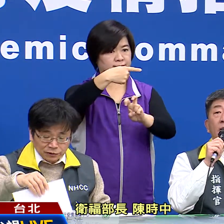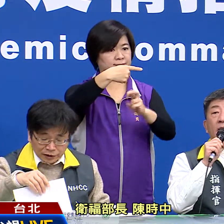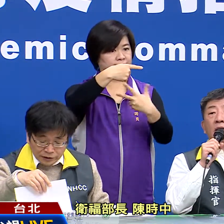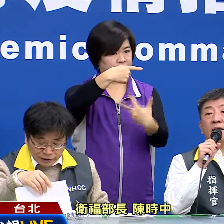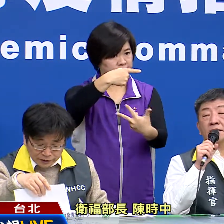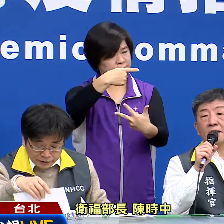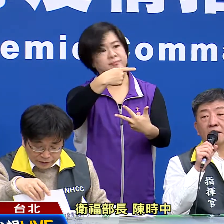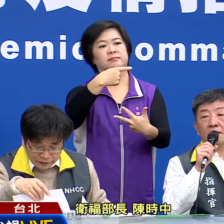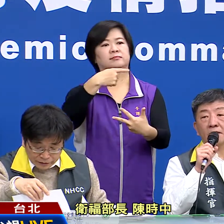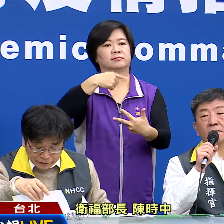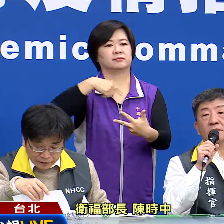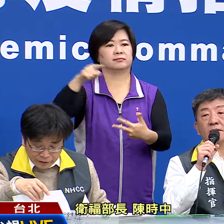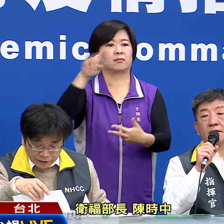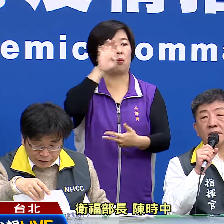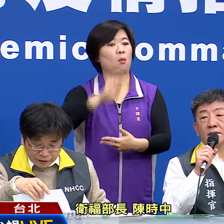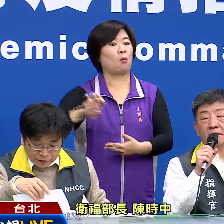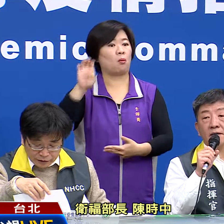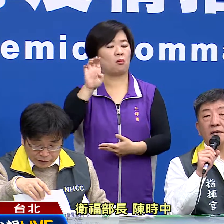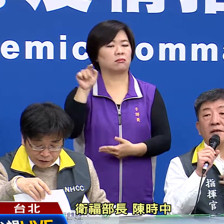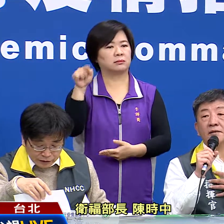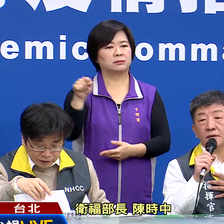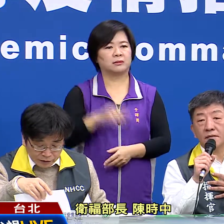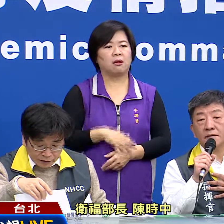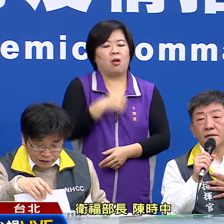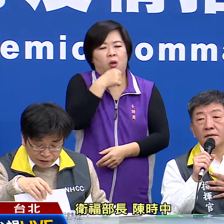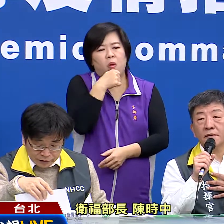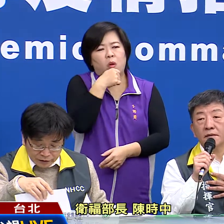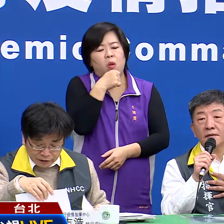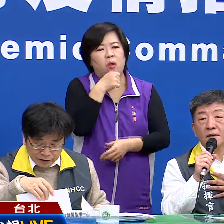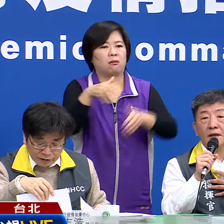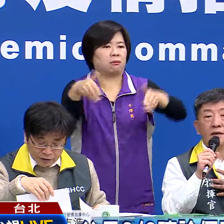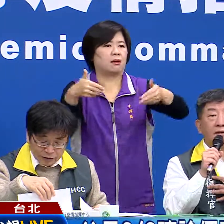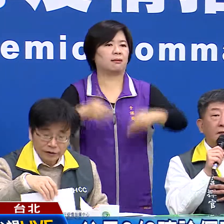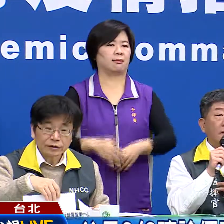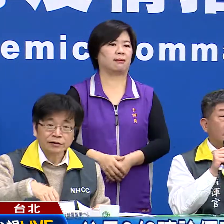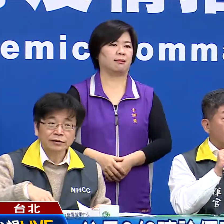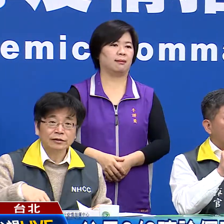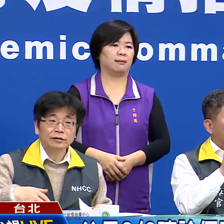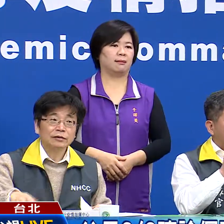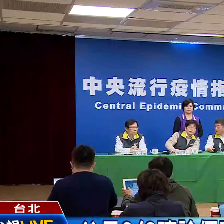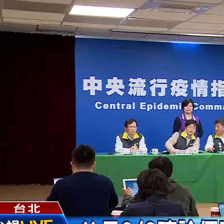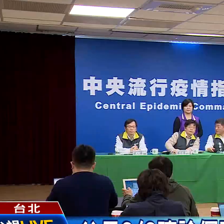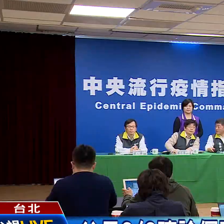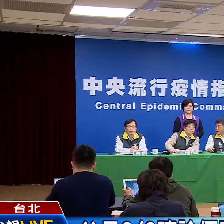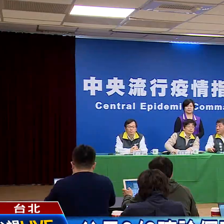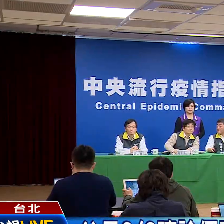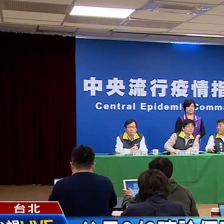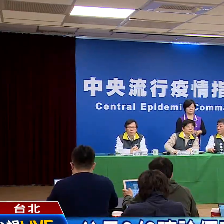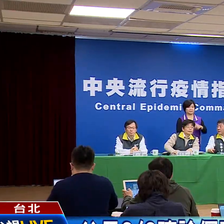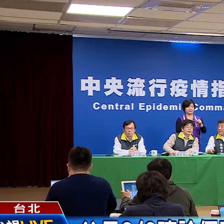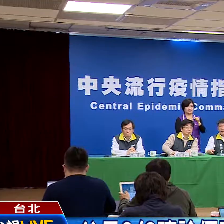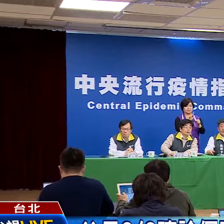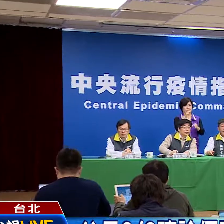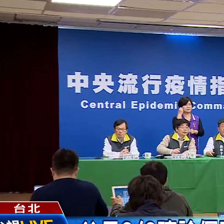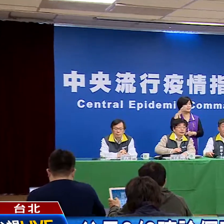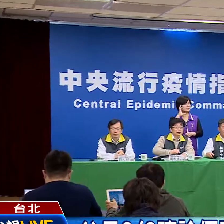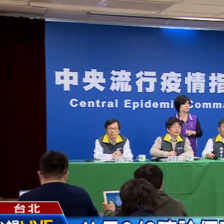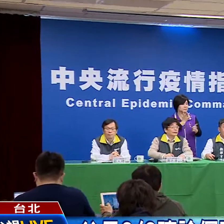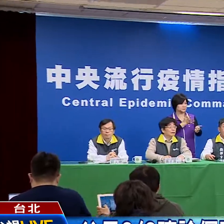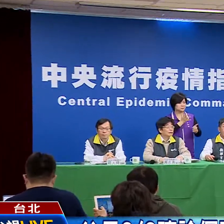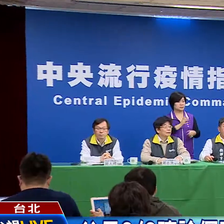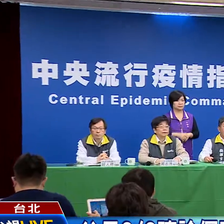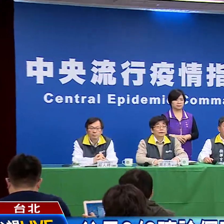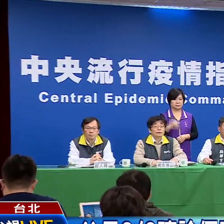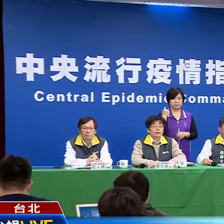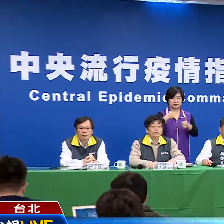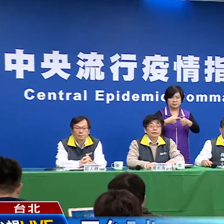1月27号在欧洲的时候他有咳嗽。 这一家人在意大利旅游期间接连出现咳嗽症状，而回台